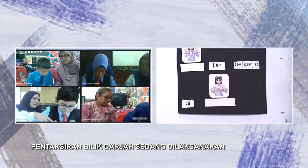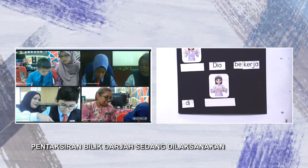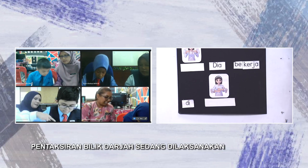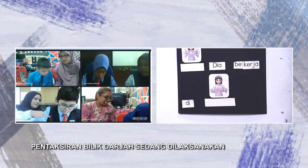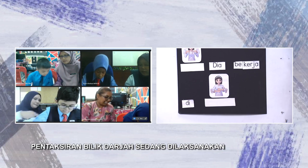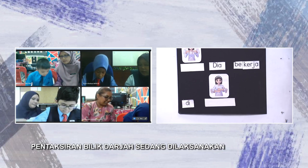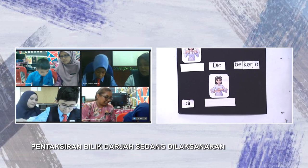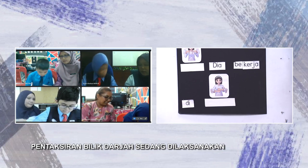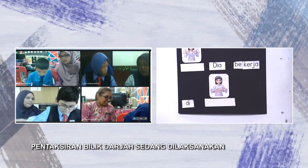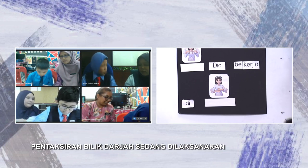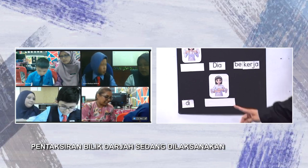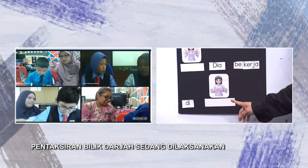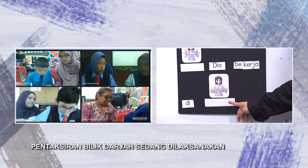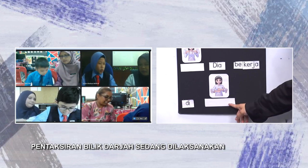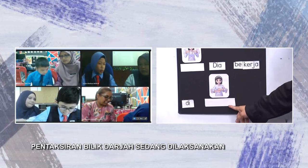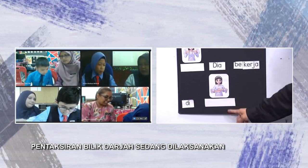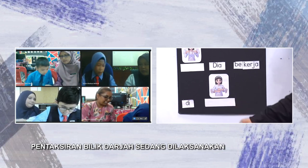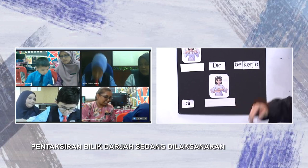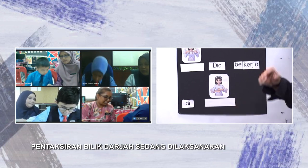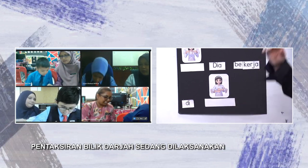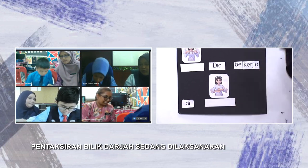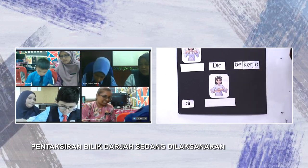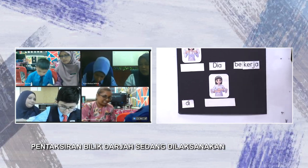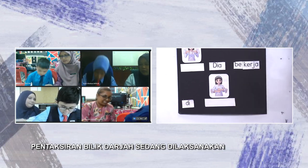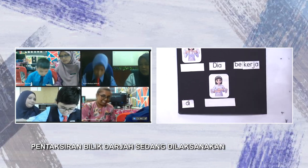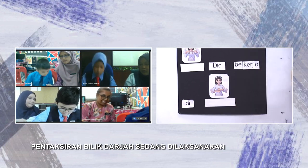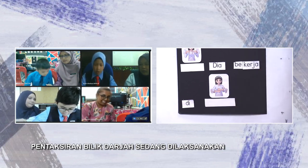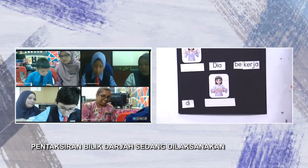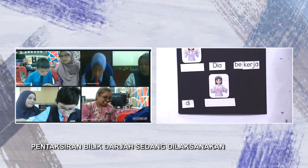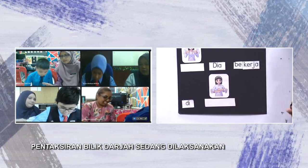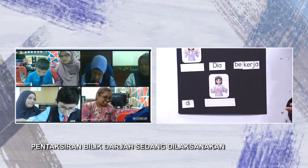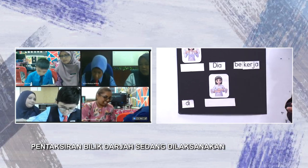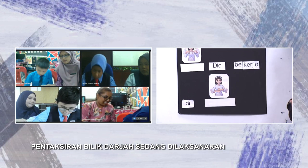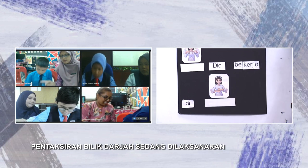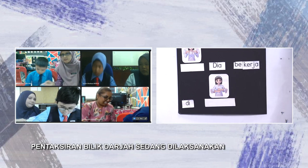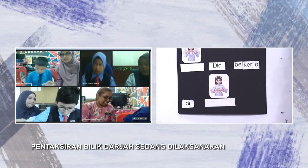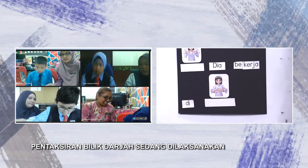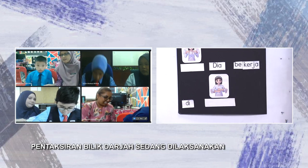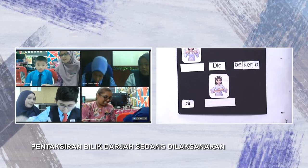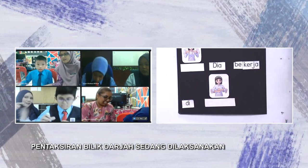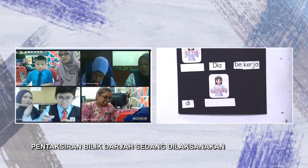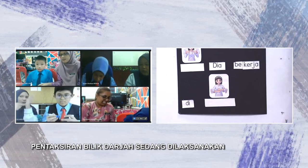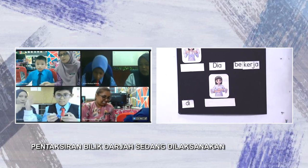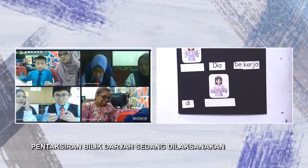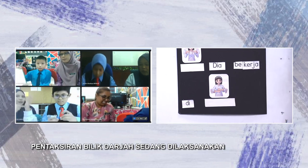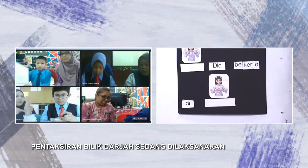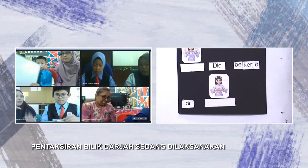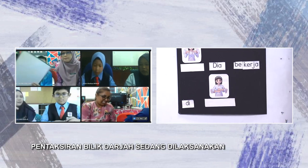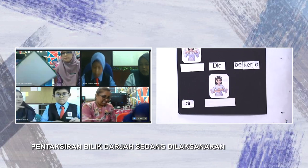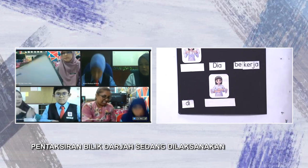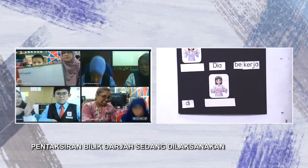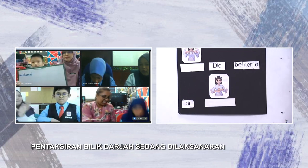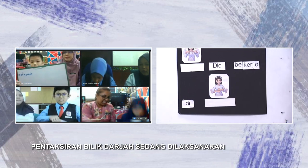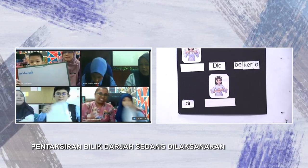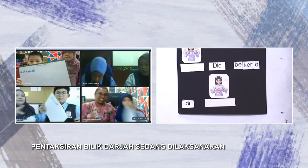Okay. Eja, please. Silakan Yumping. Yumping angkat jawapan. Yumping. Yumping. Ha. Apa jawapan dia? Silakan Yumping. Ha.